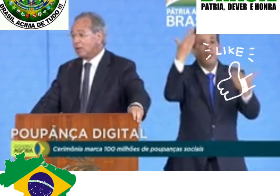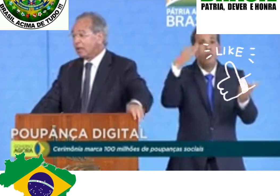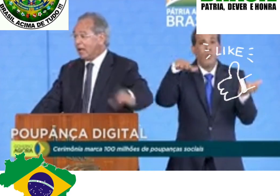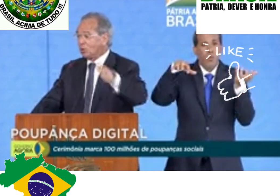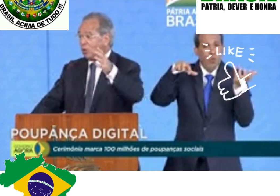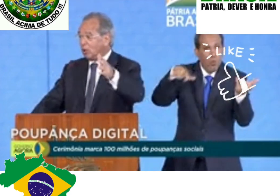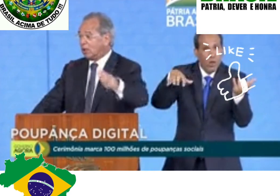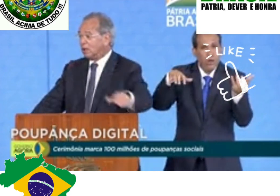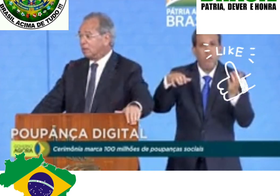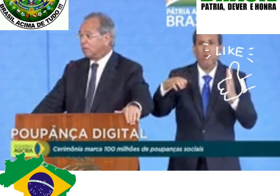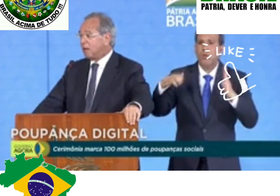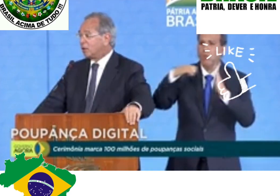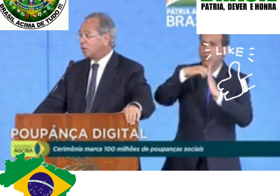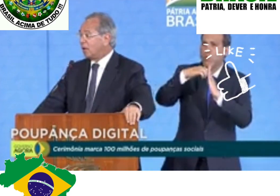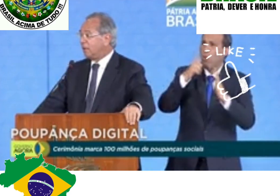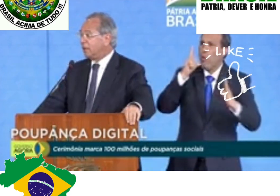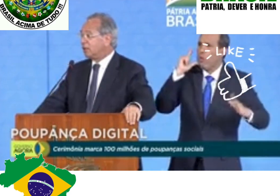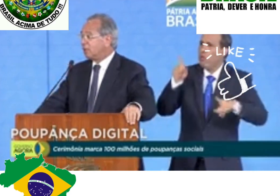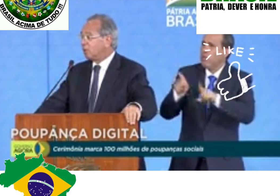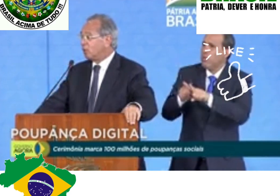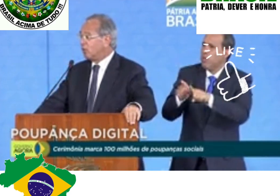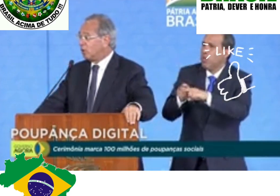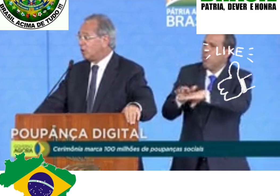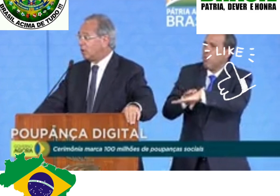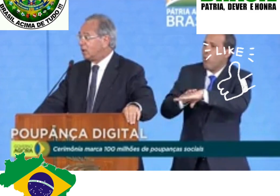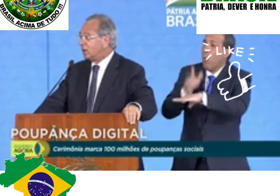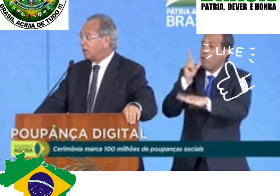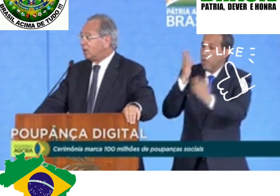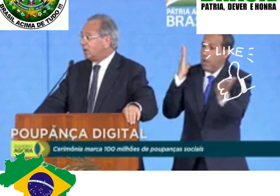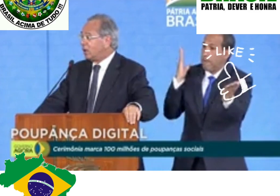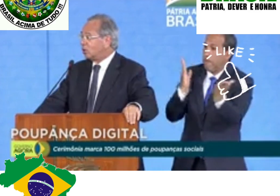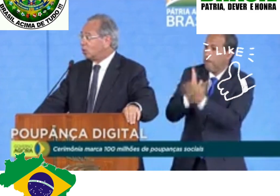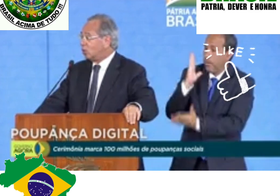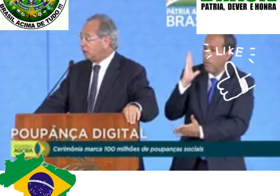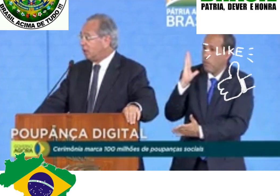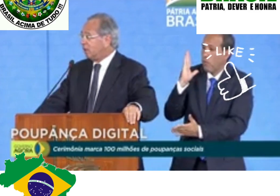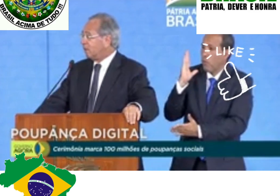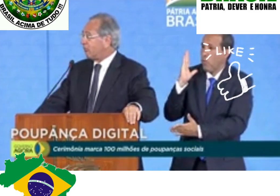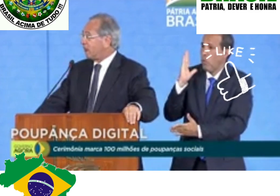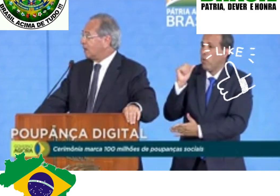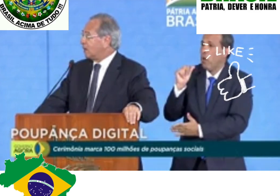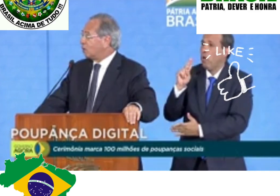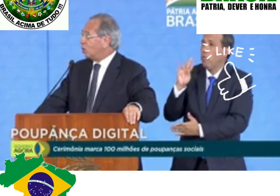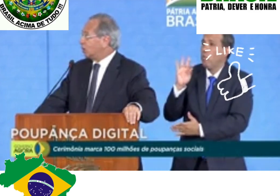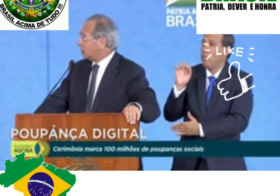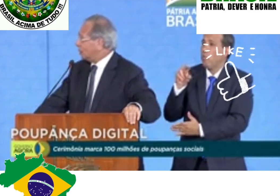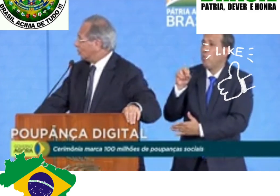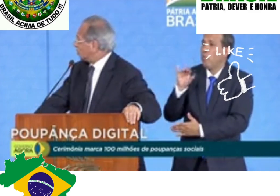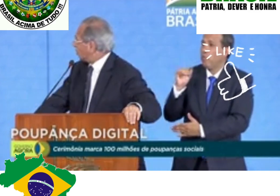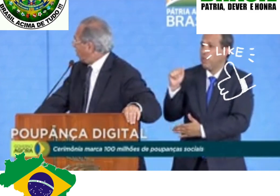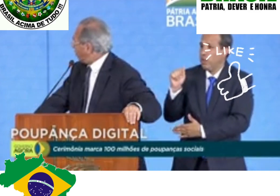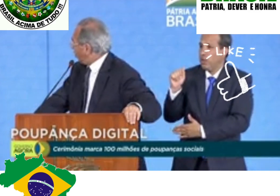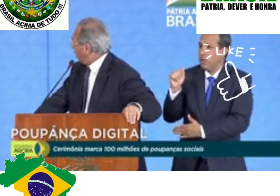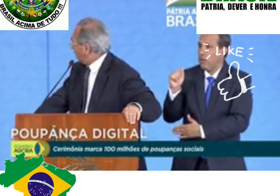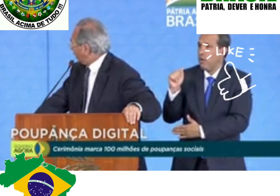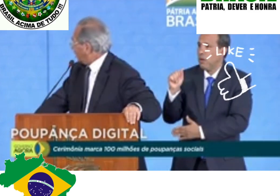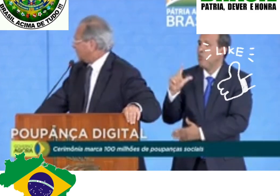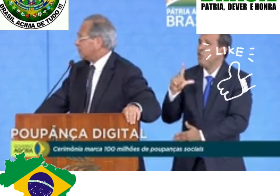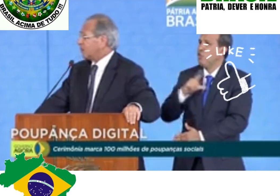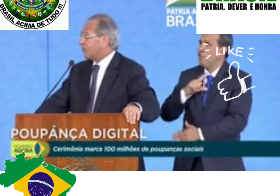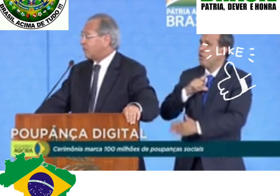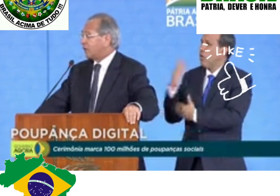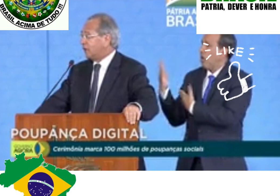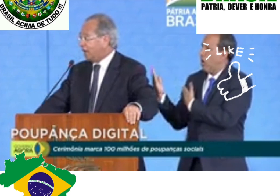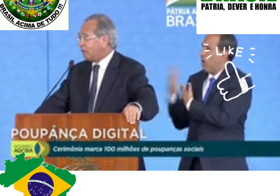O Senado ontem, particularmente, aprovou a autonomia. Contamos com o apoio da